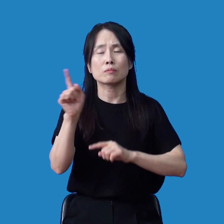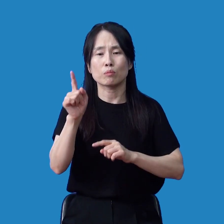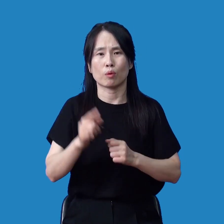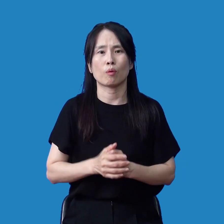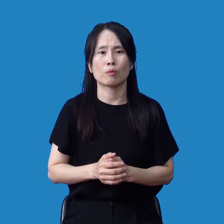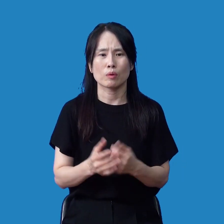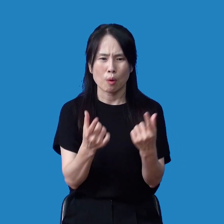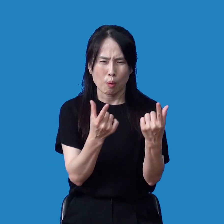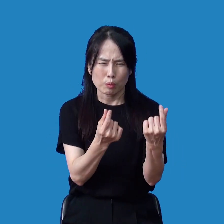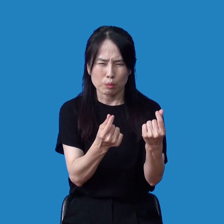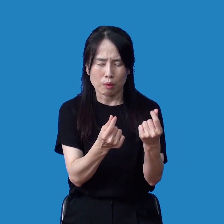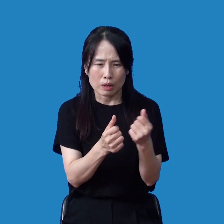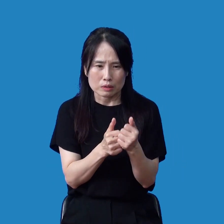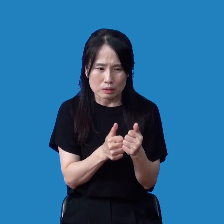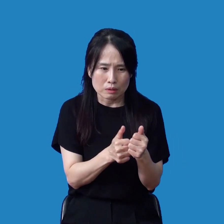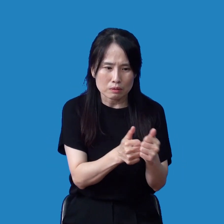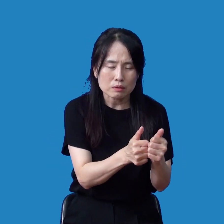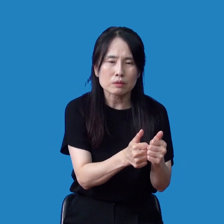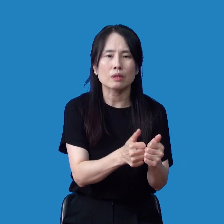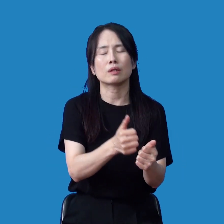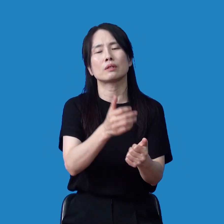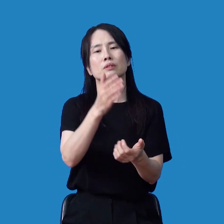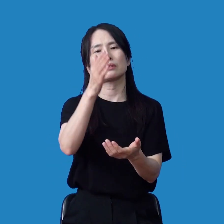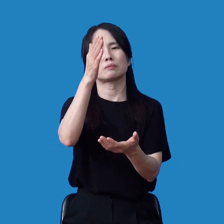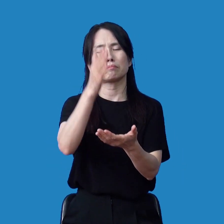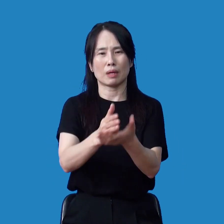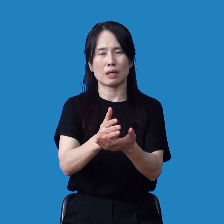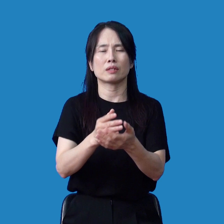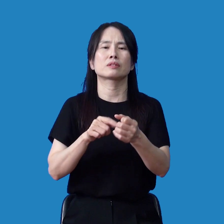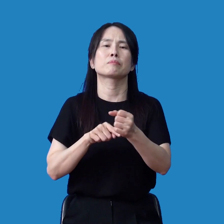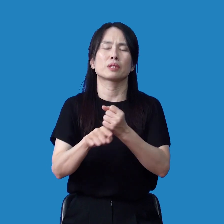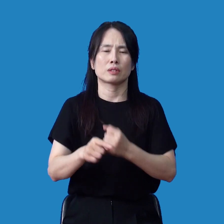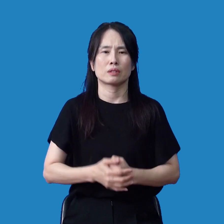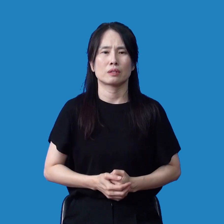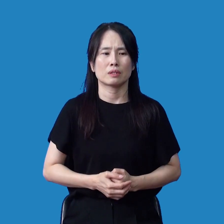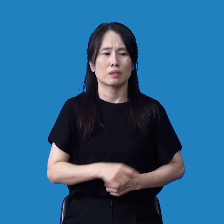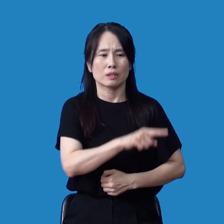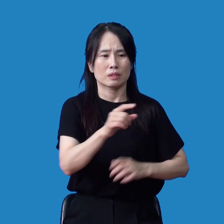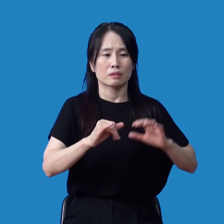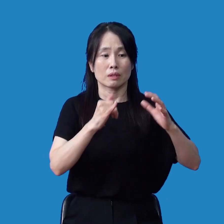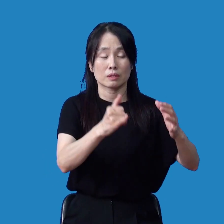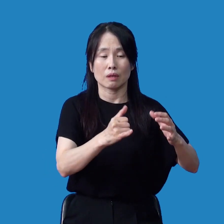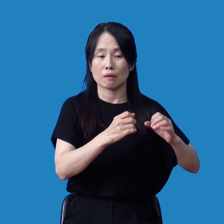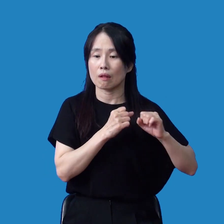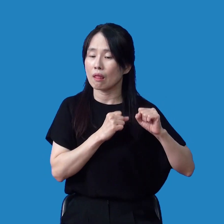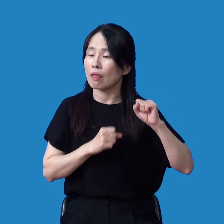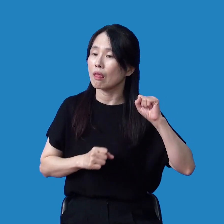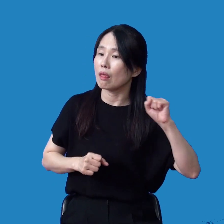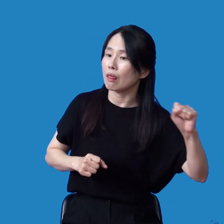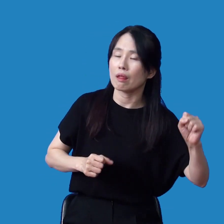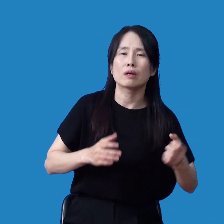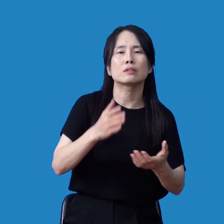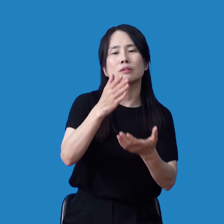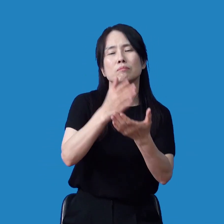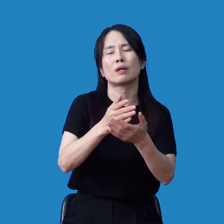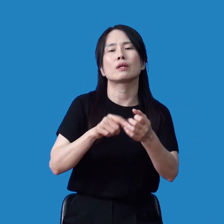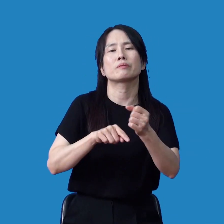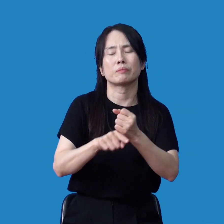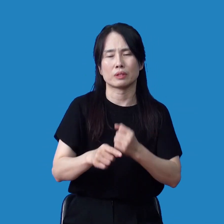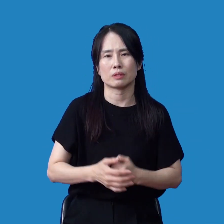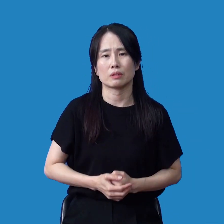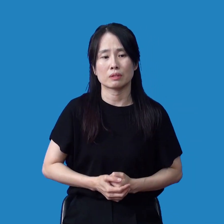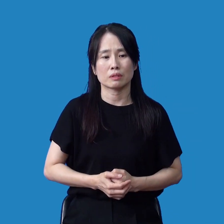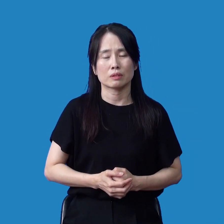틀에 부어가지고 똑같이 만들려고 할 때에 그대로 끌려가지 말라는 뜻입니다. 자기들 틀에 부어서